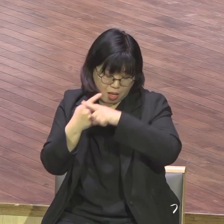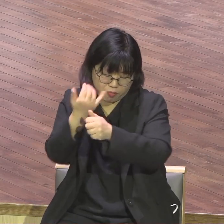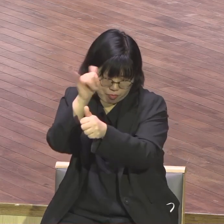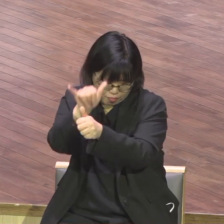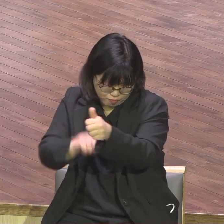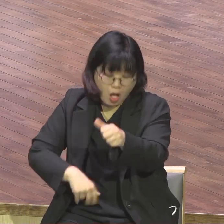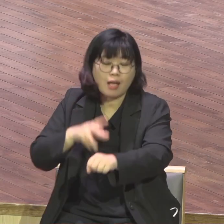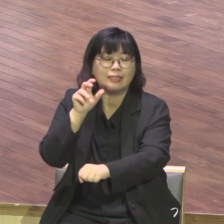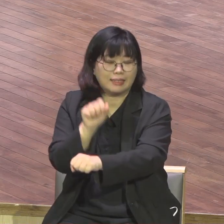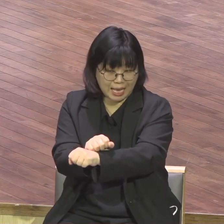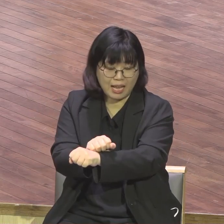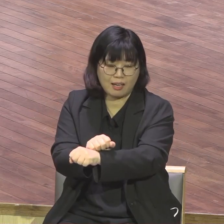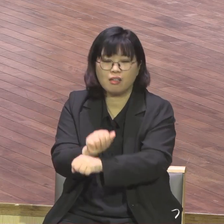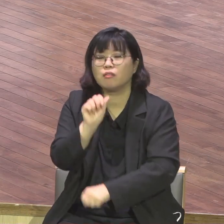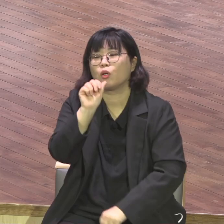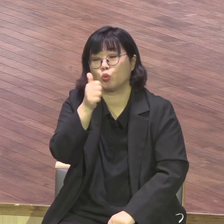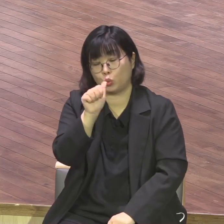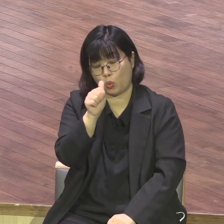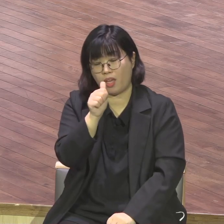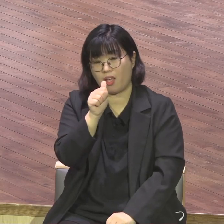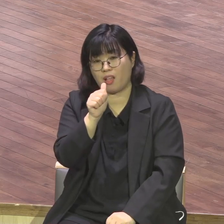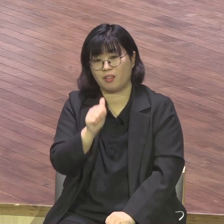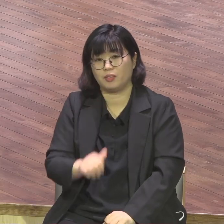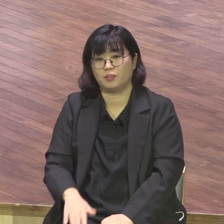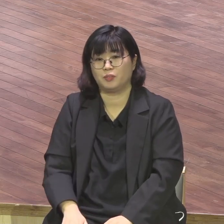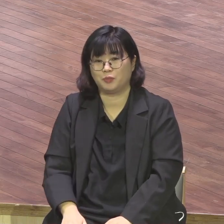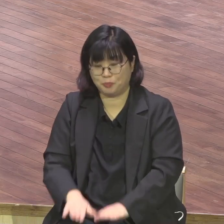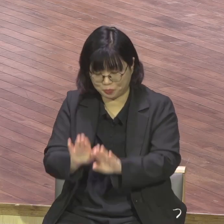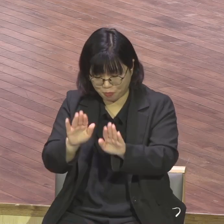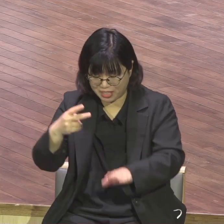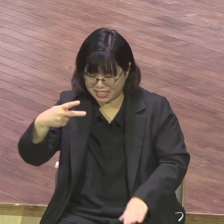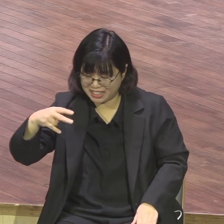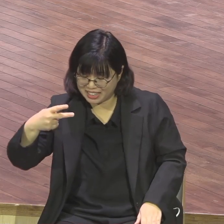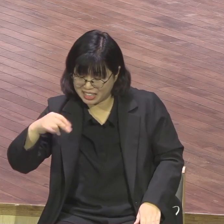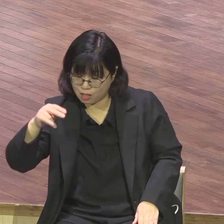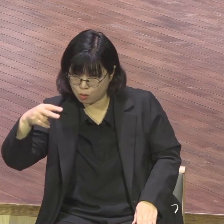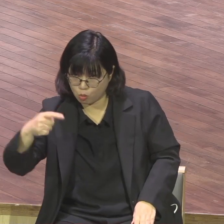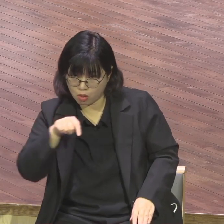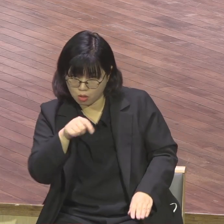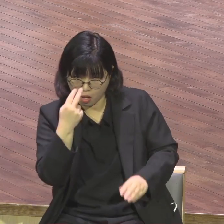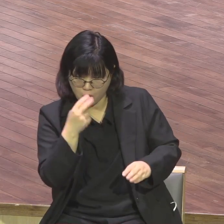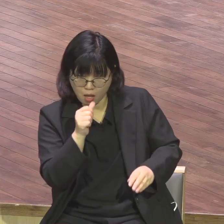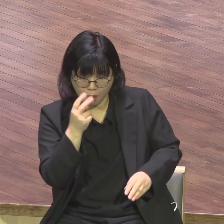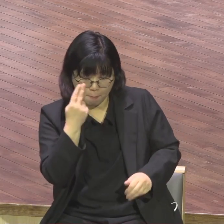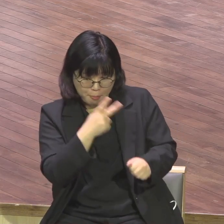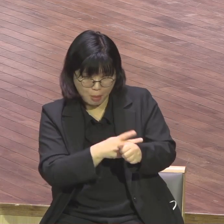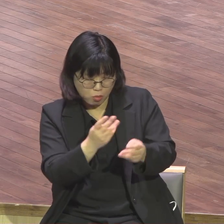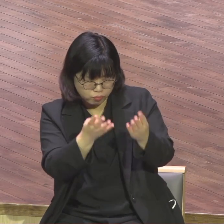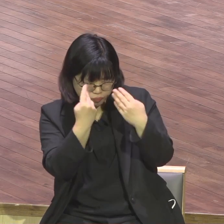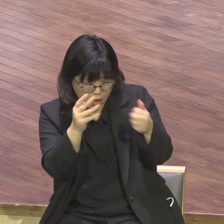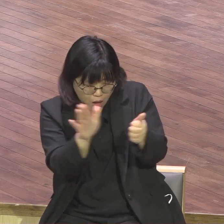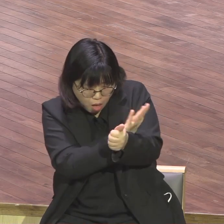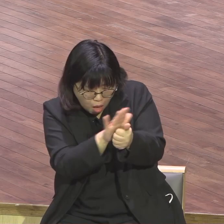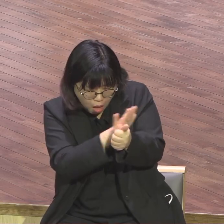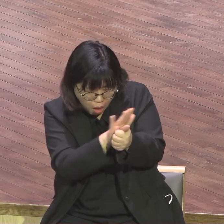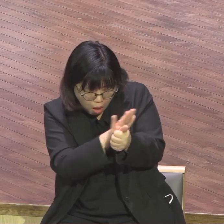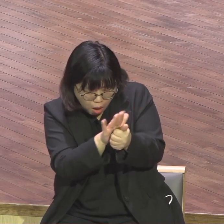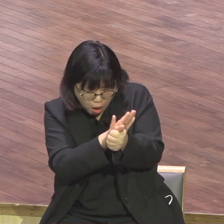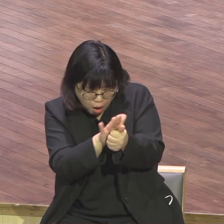에바브라티도가 감옥에 있던 바울을 섬기다가 오히려 자기가 먼저 병이 걸렸어요. 어느 정도 걸리나 죽음 직전까지